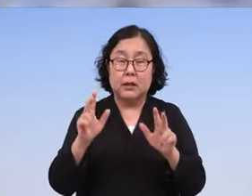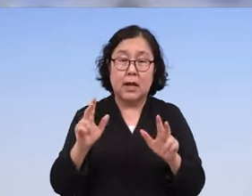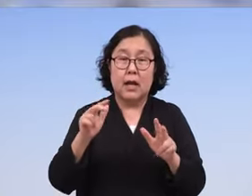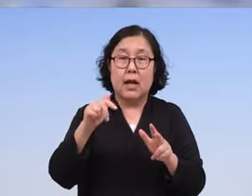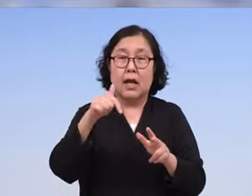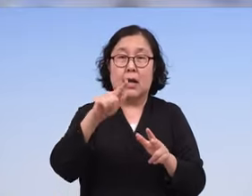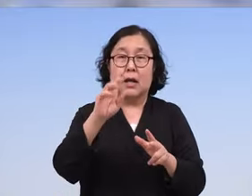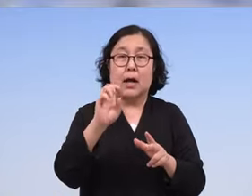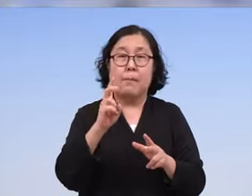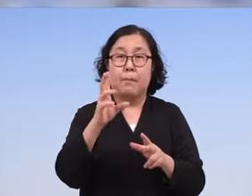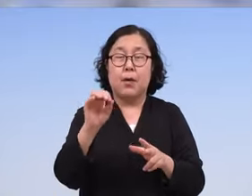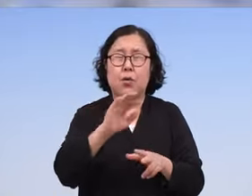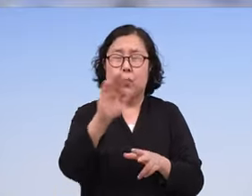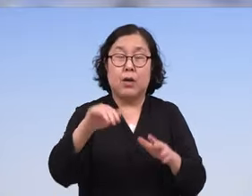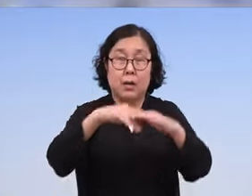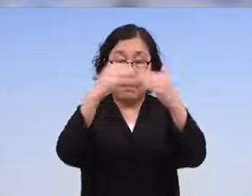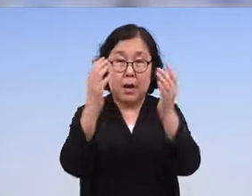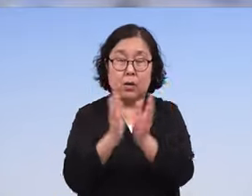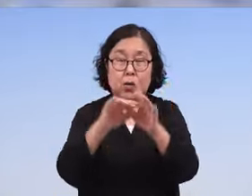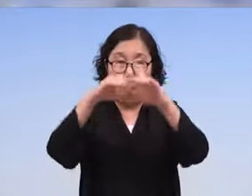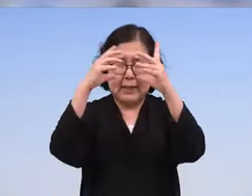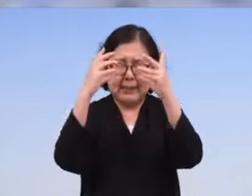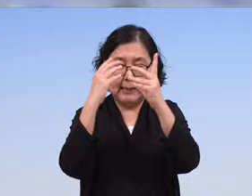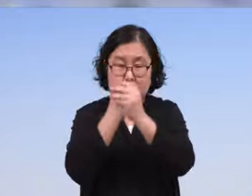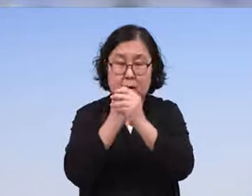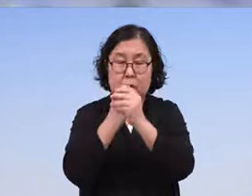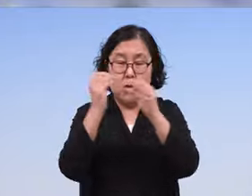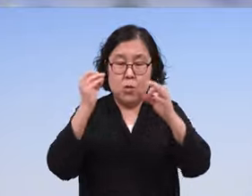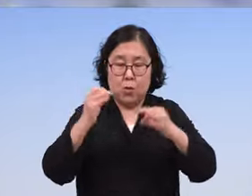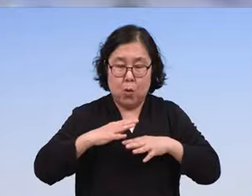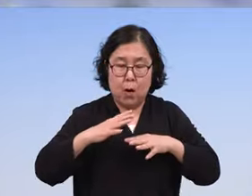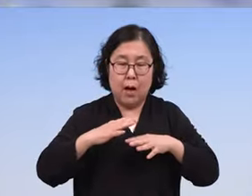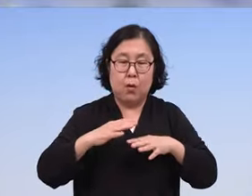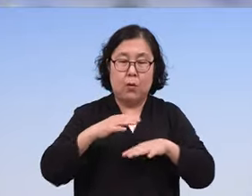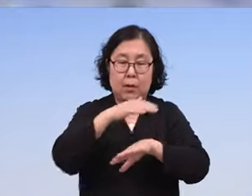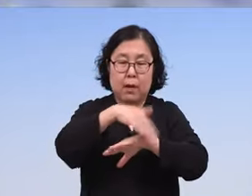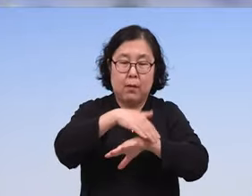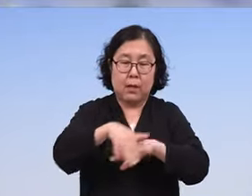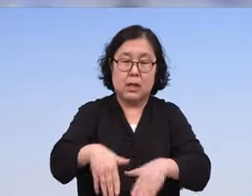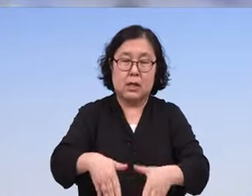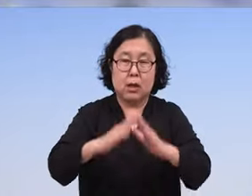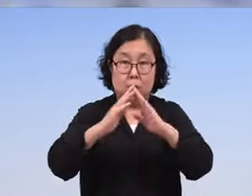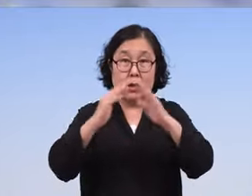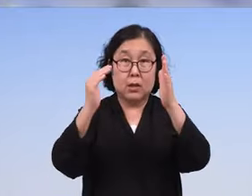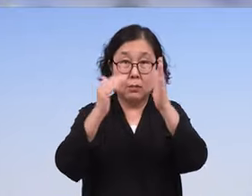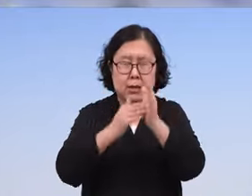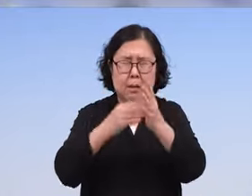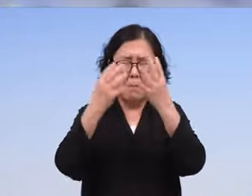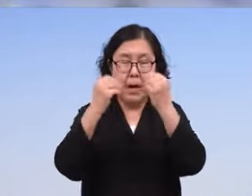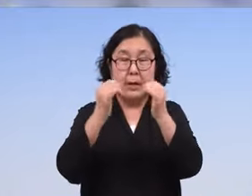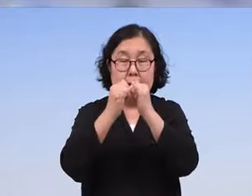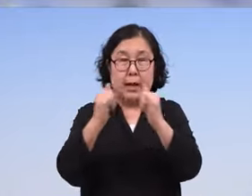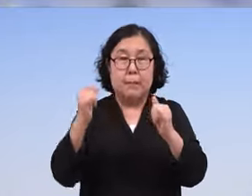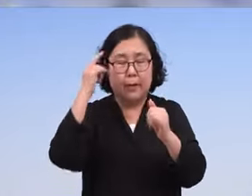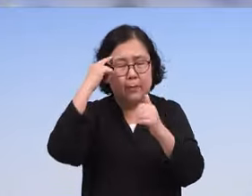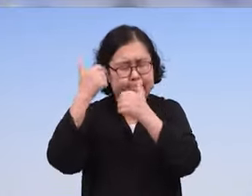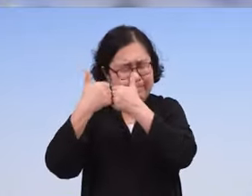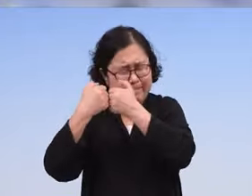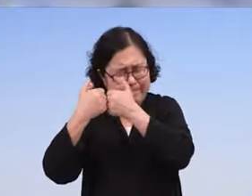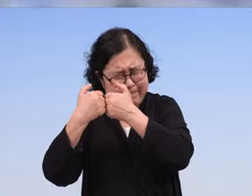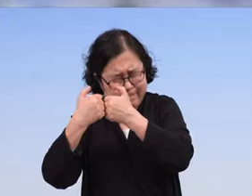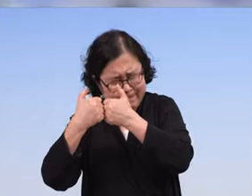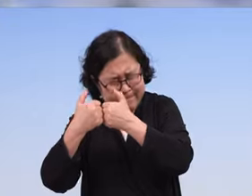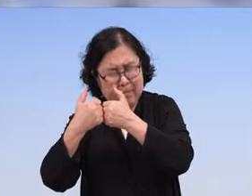여러분 이제 가평우리 마을 이거 완벽한 놀라운 계획이 만들어진 거예요. 수많은 분들이